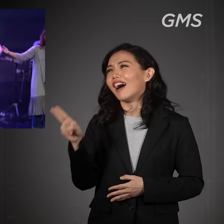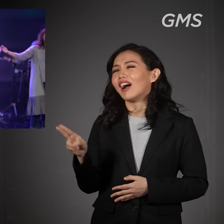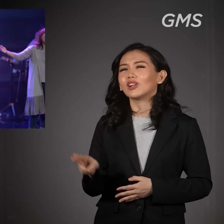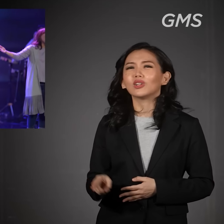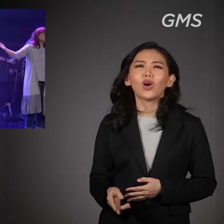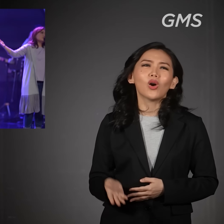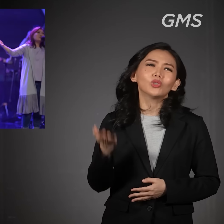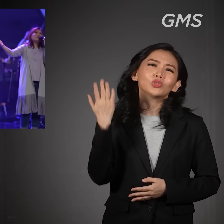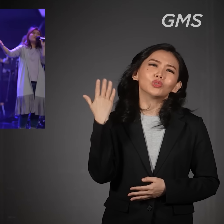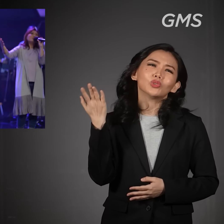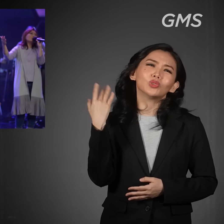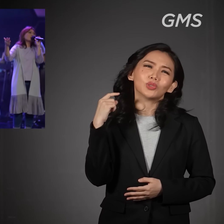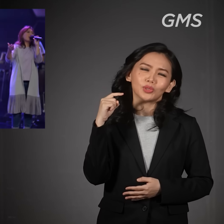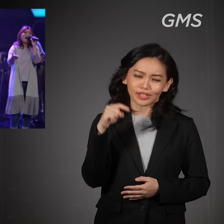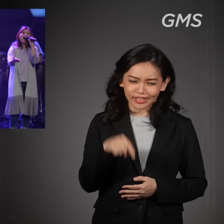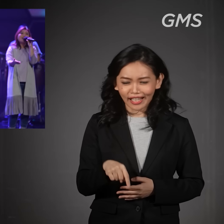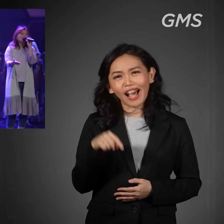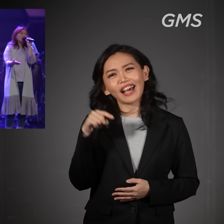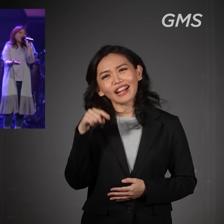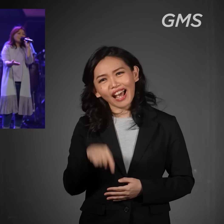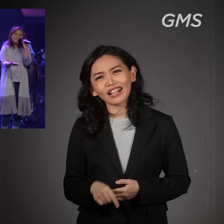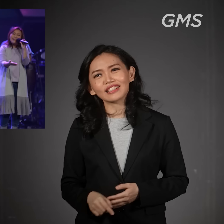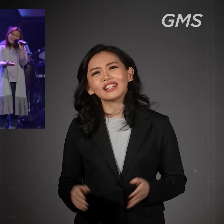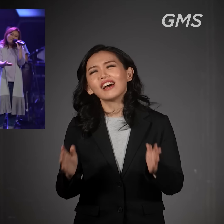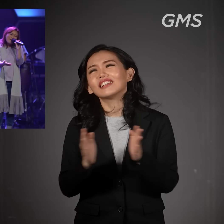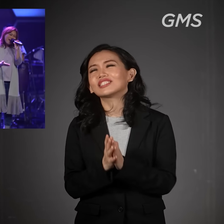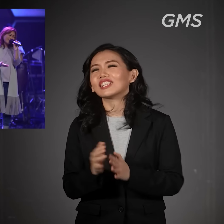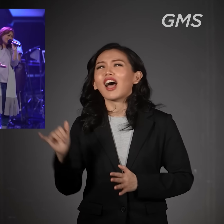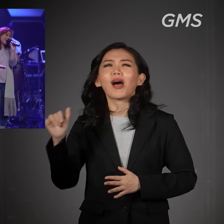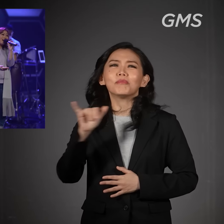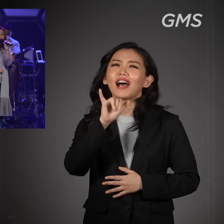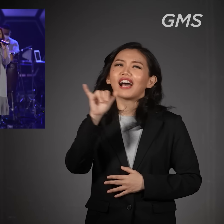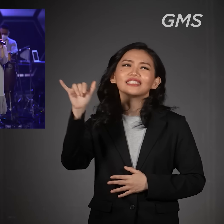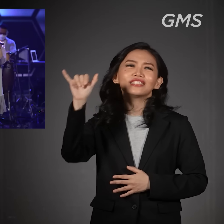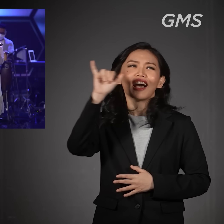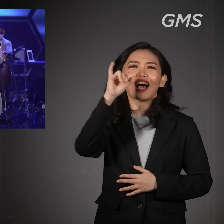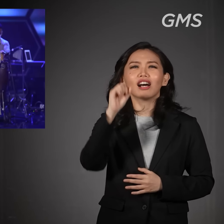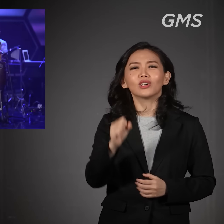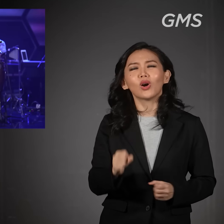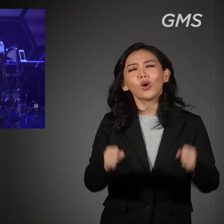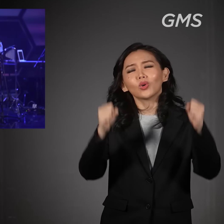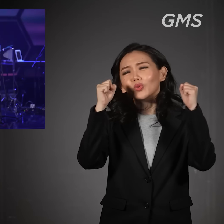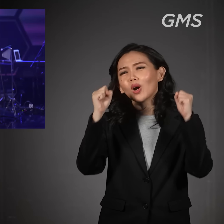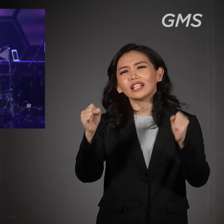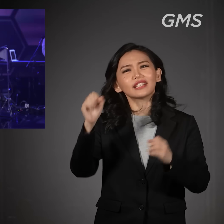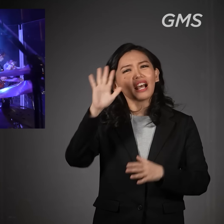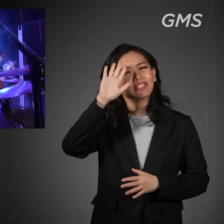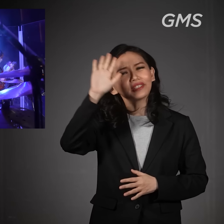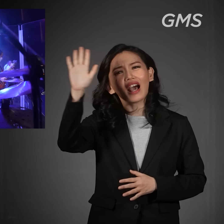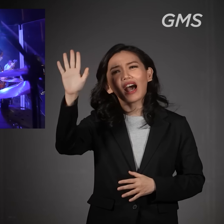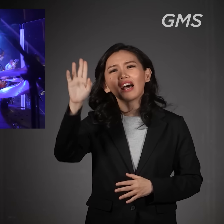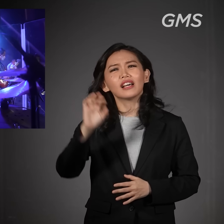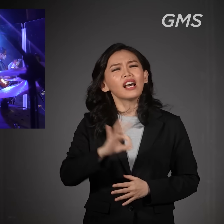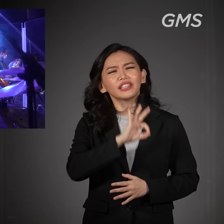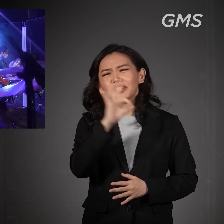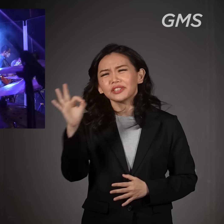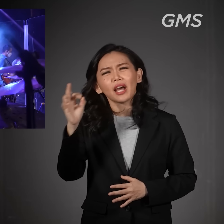perkara, dulu, sekarang, dan selamanya. Kuasanya